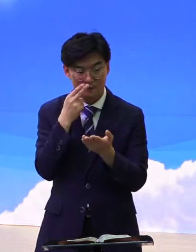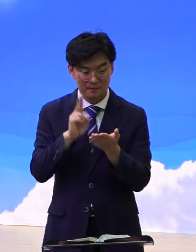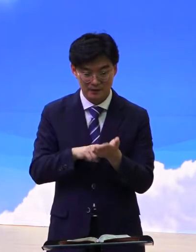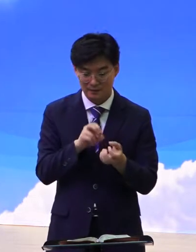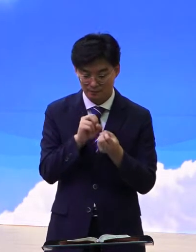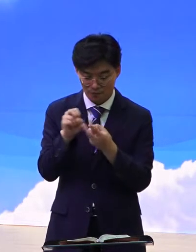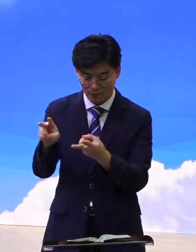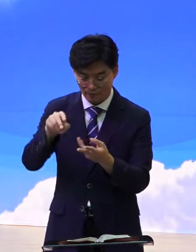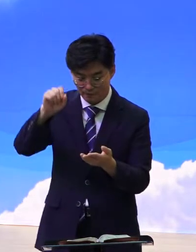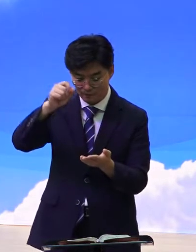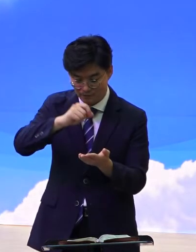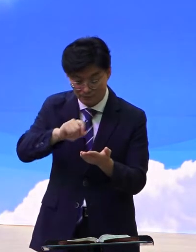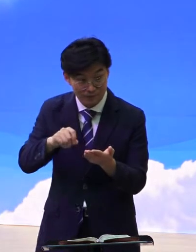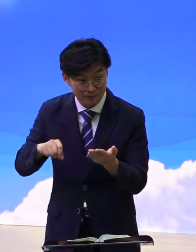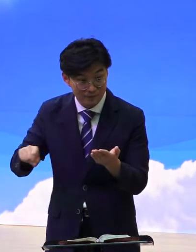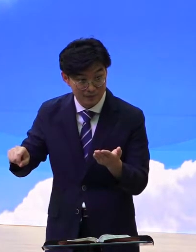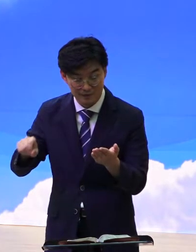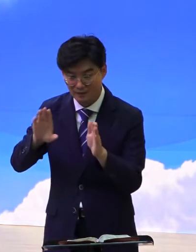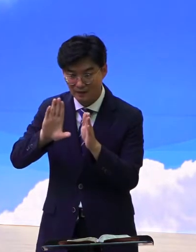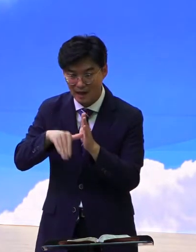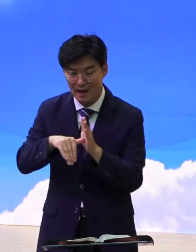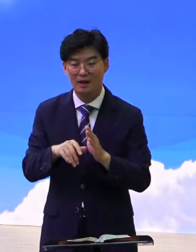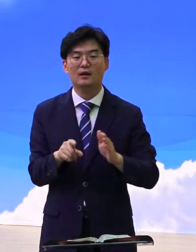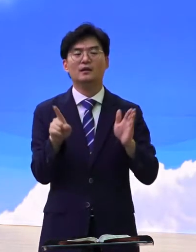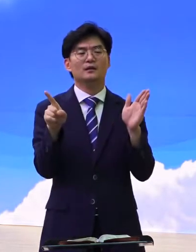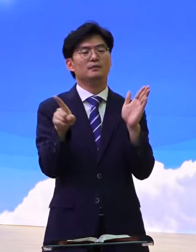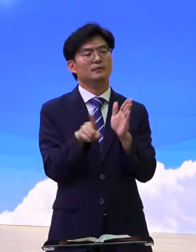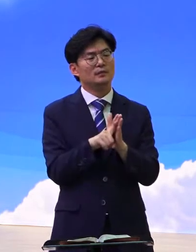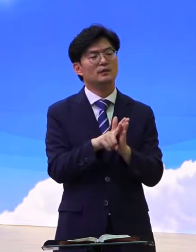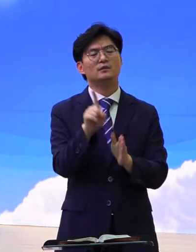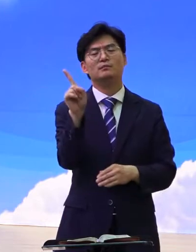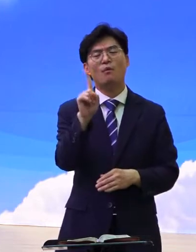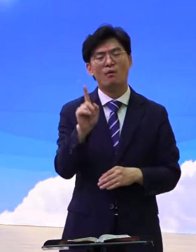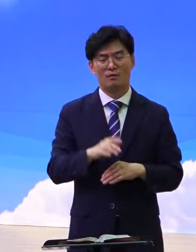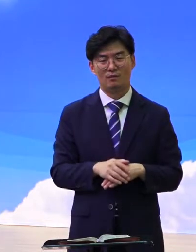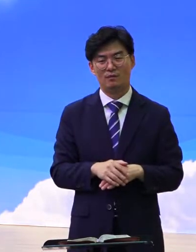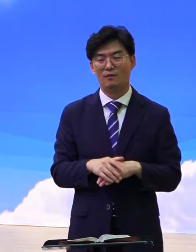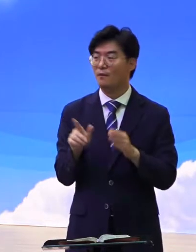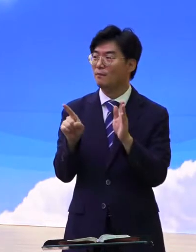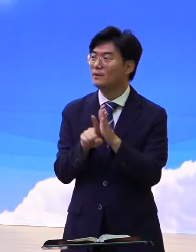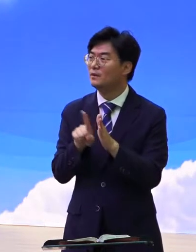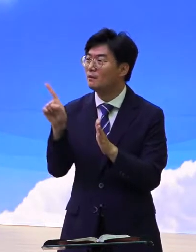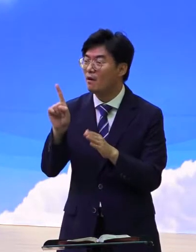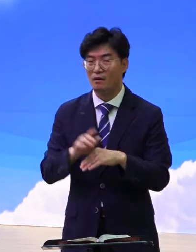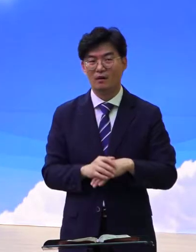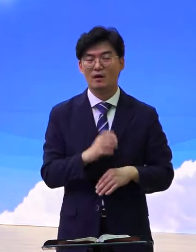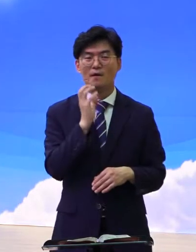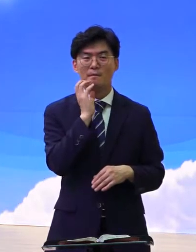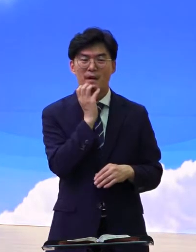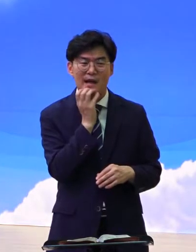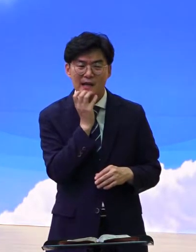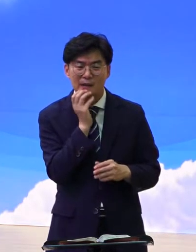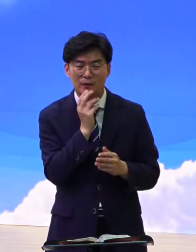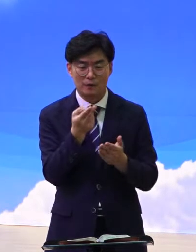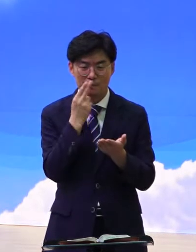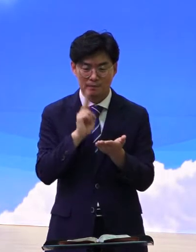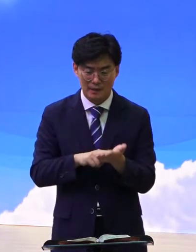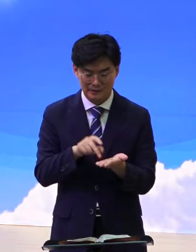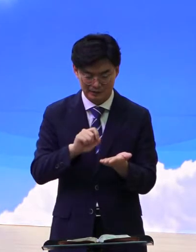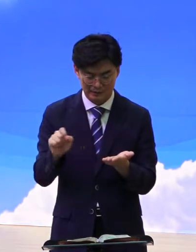대한 이야기를 남겼습니다. 일반적으로 베드로 전서는 네로 황제 박해 때 썼다고 알려져 있는데,